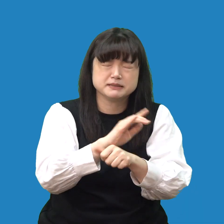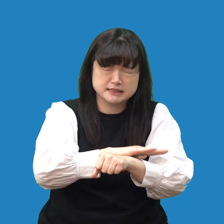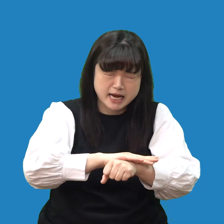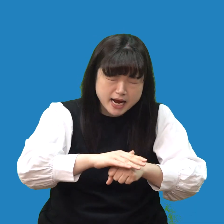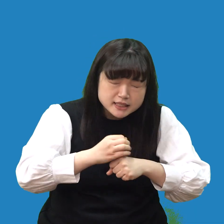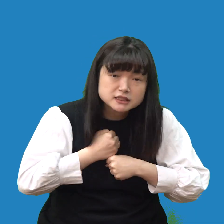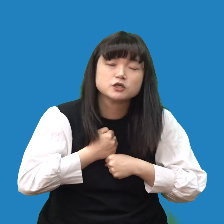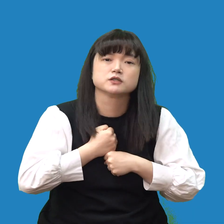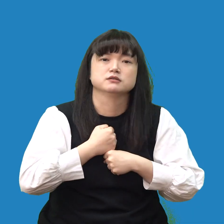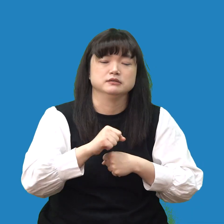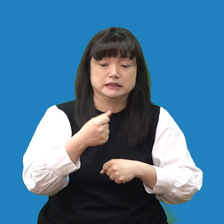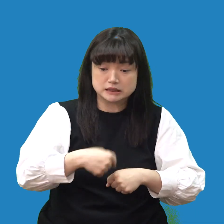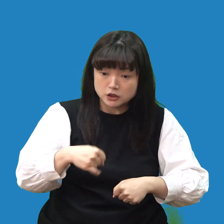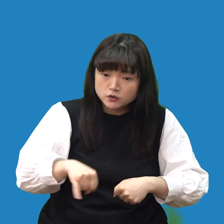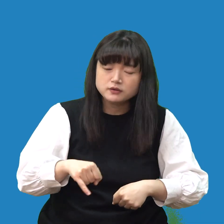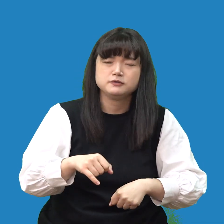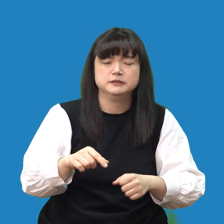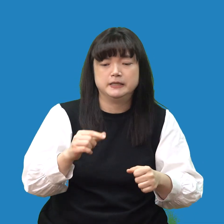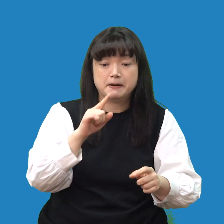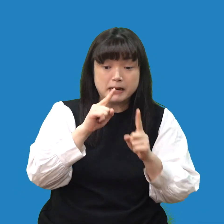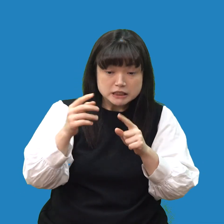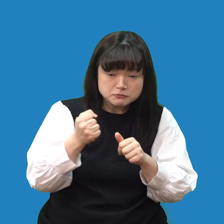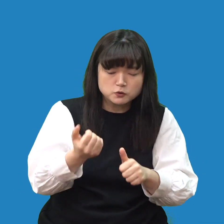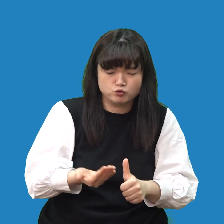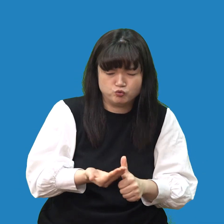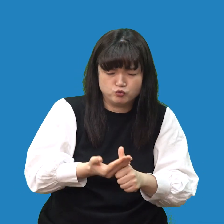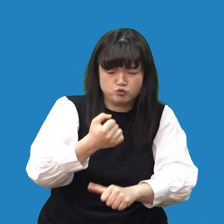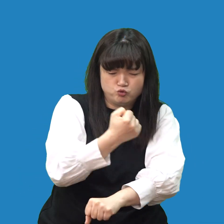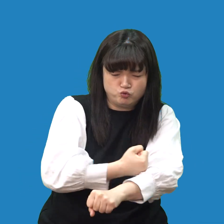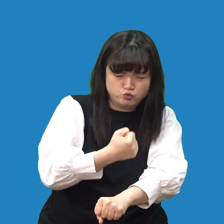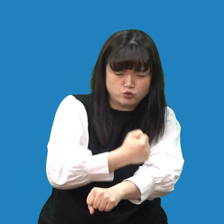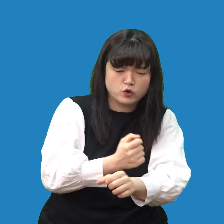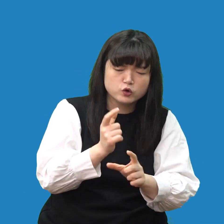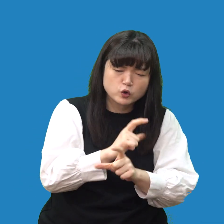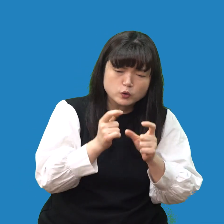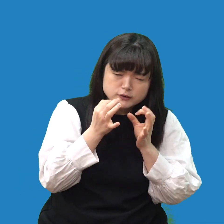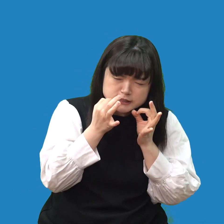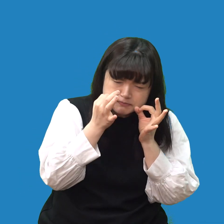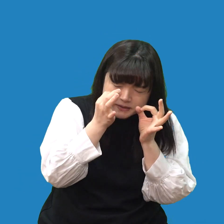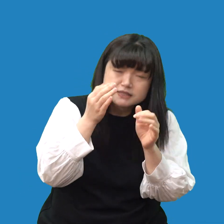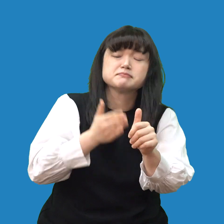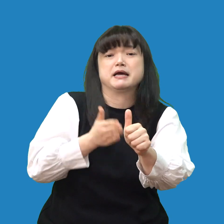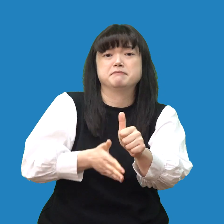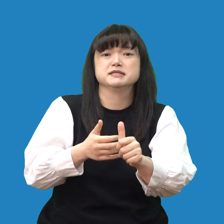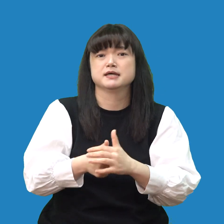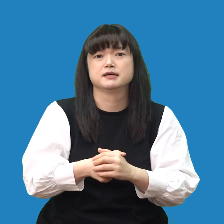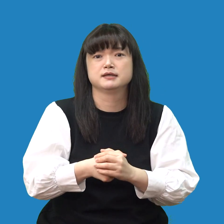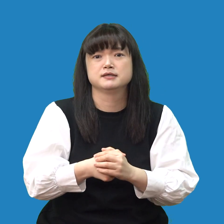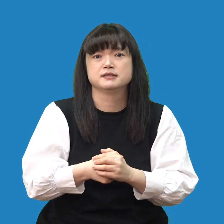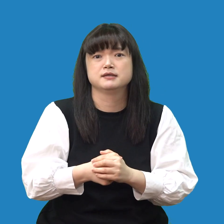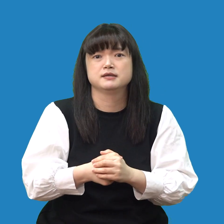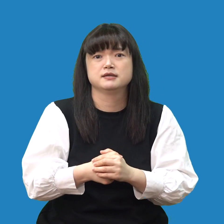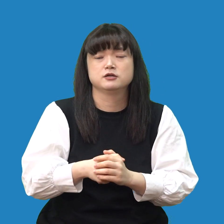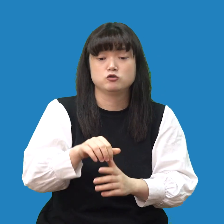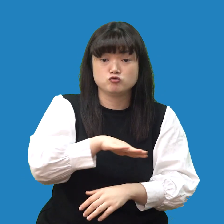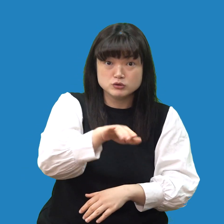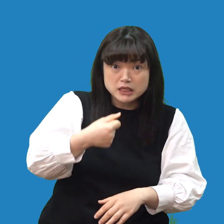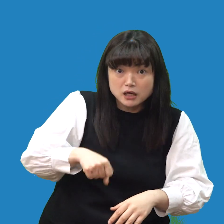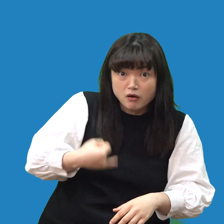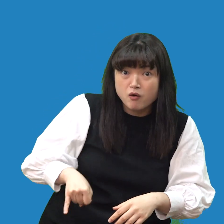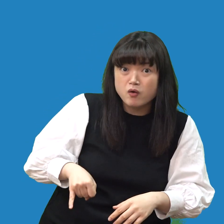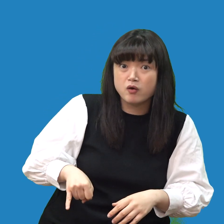키워서 여러분의 자녀들을 말씀으로 기르는 수고를 더욱 힘써 감당하시기 바랍니다. 우리